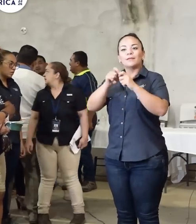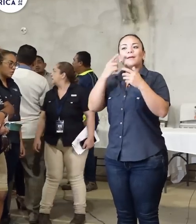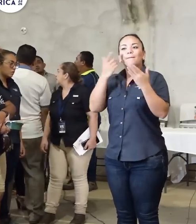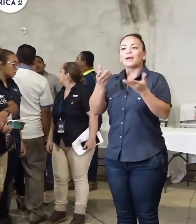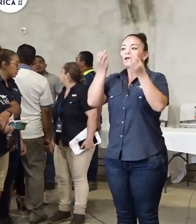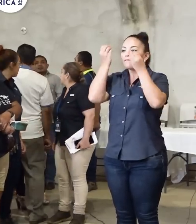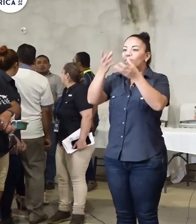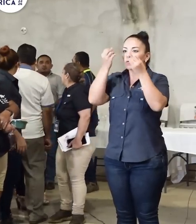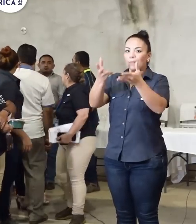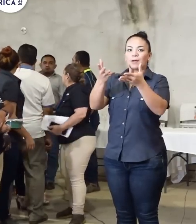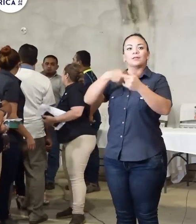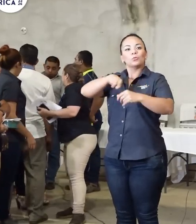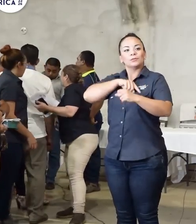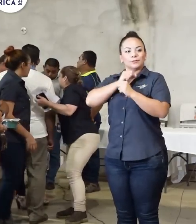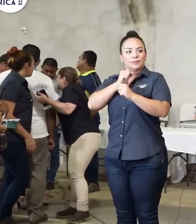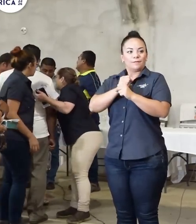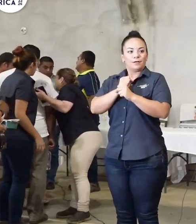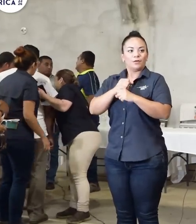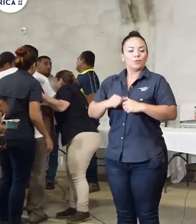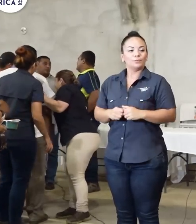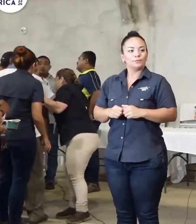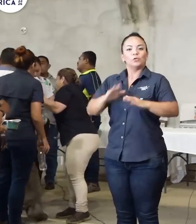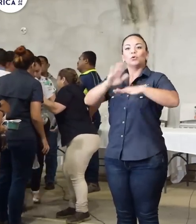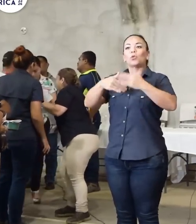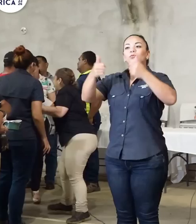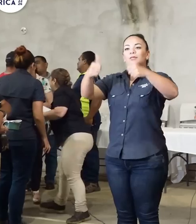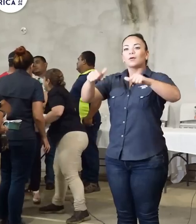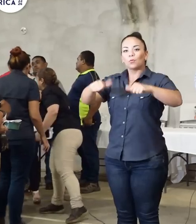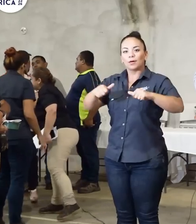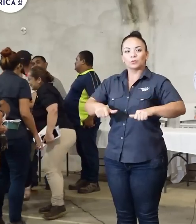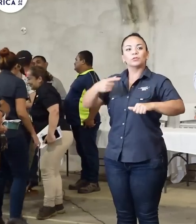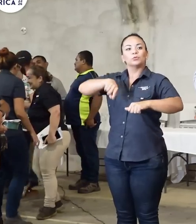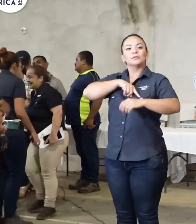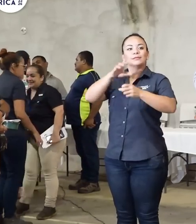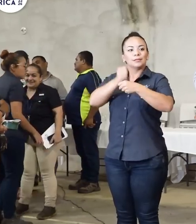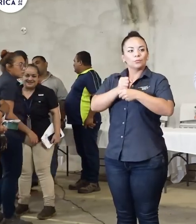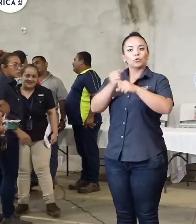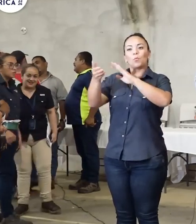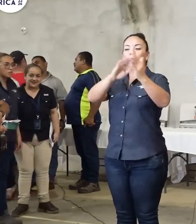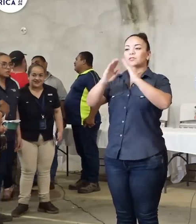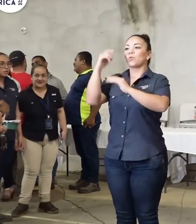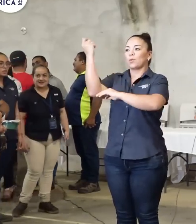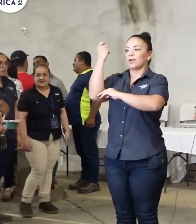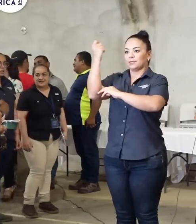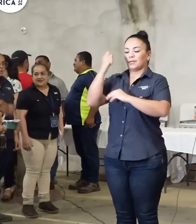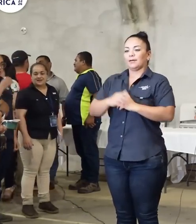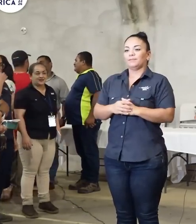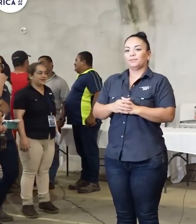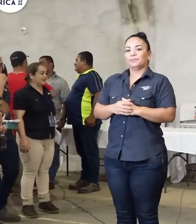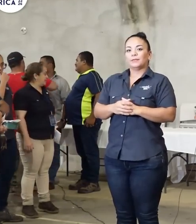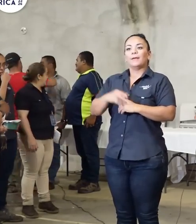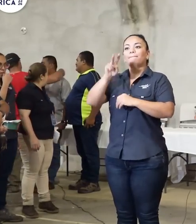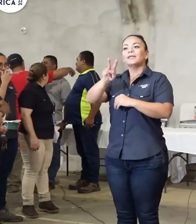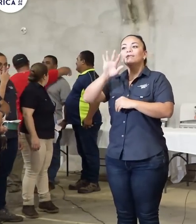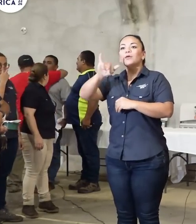rendir cuentas de los acuerdos que tomamos con la población guanacasteca el